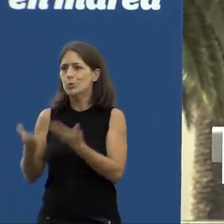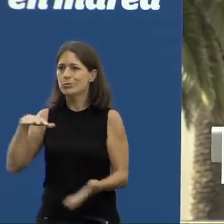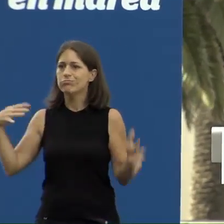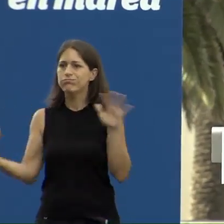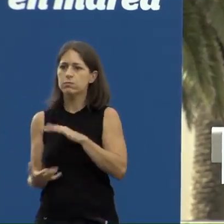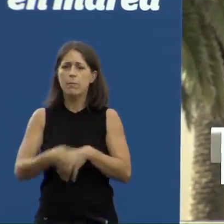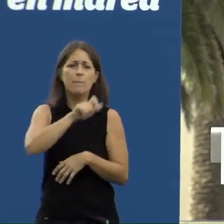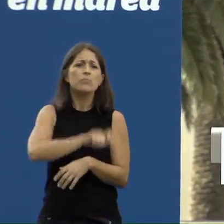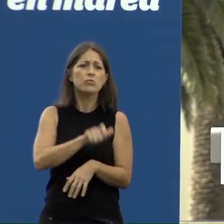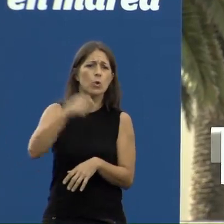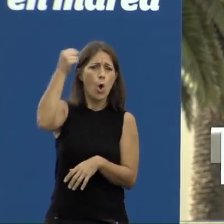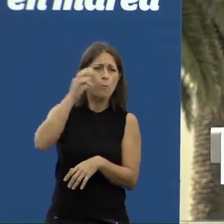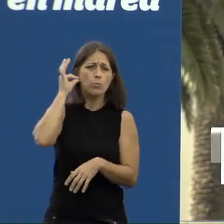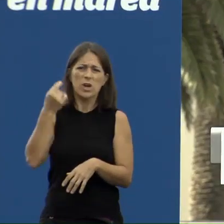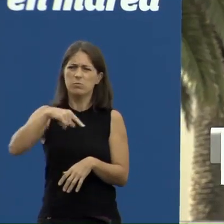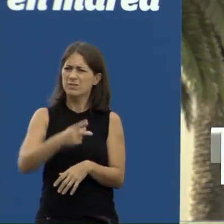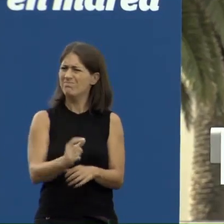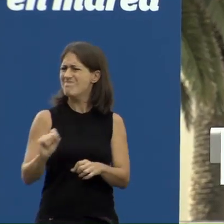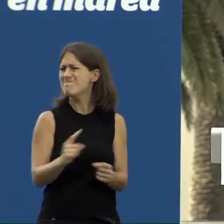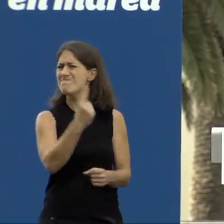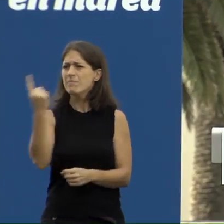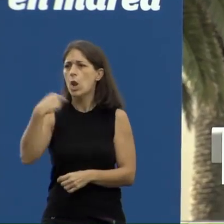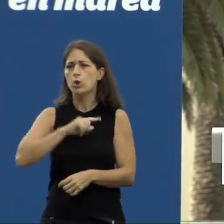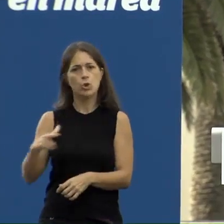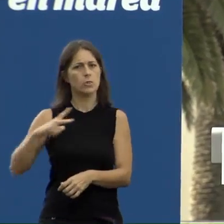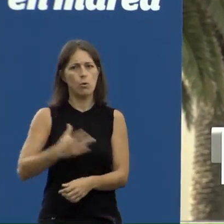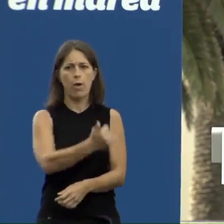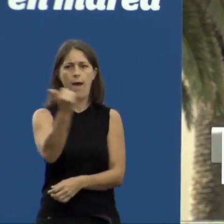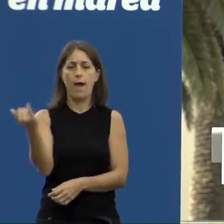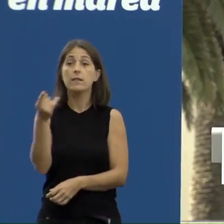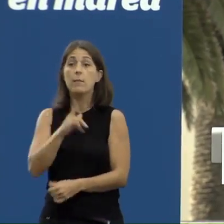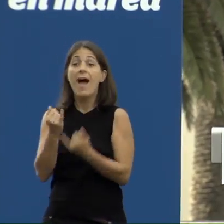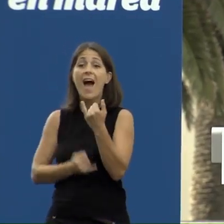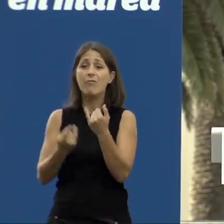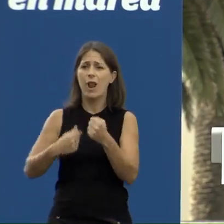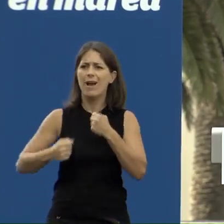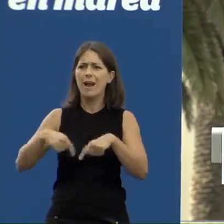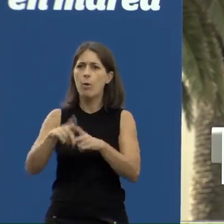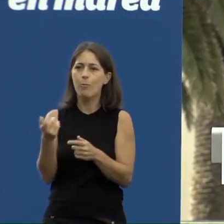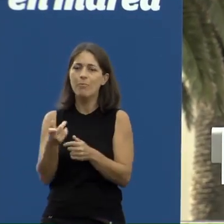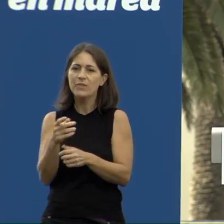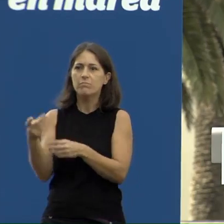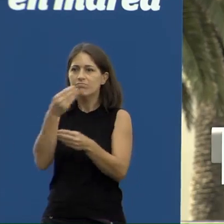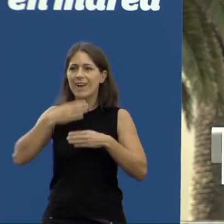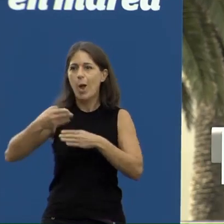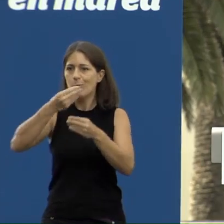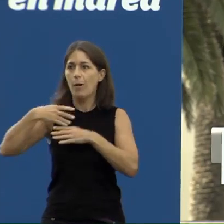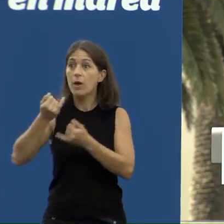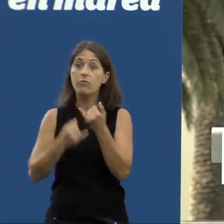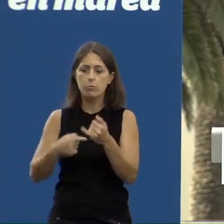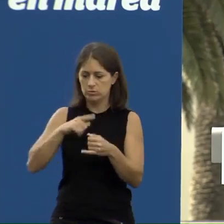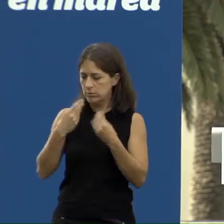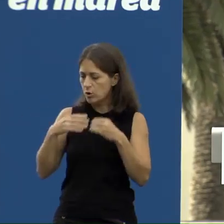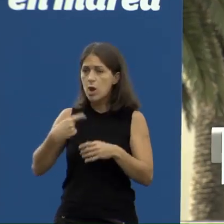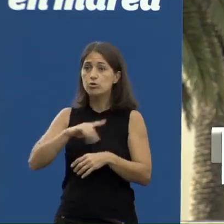e mulleres cos que estamos en débeda permanente. Nesta carreira de relevos que a loita por un futuro mellor para o noso país, collemos